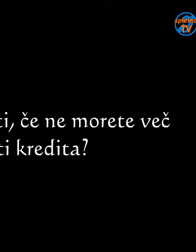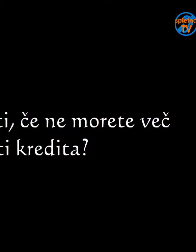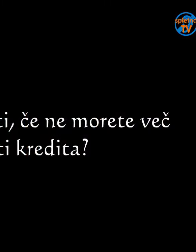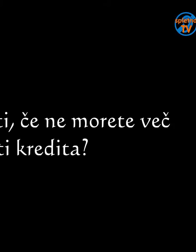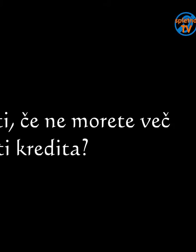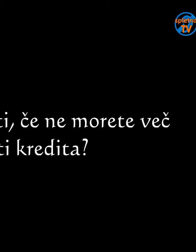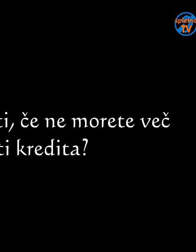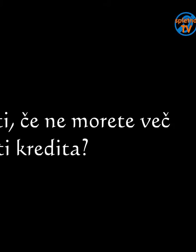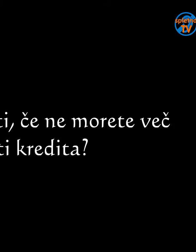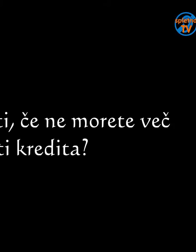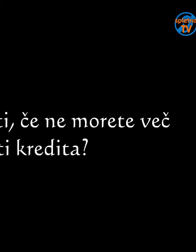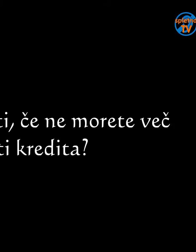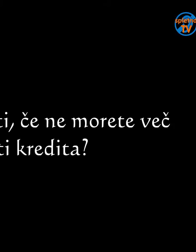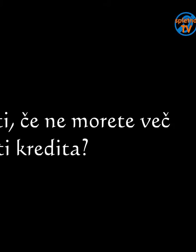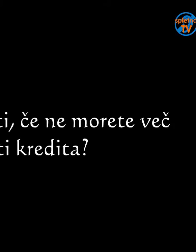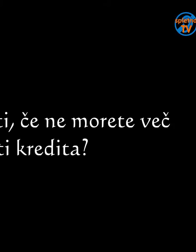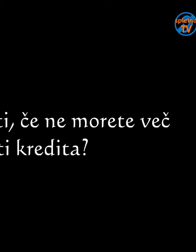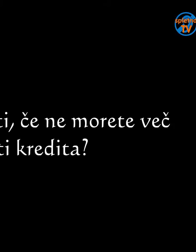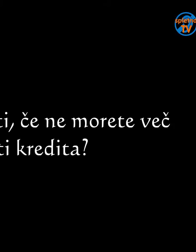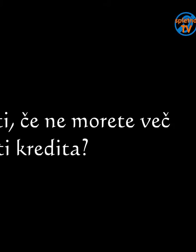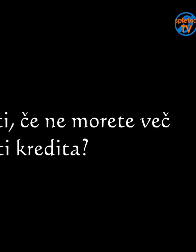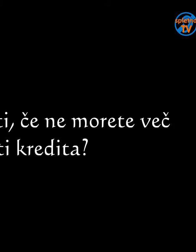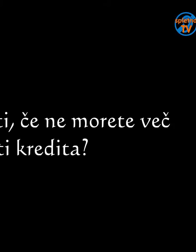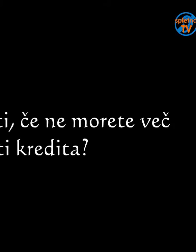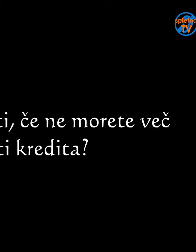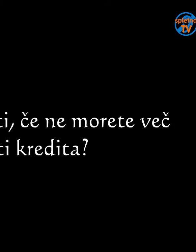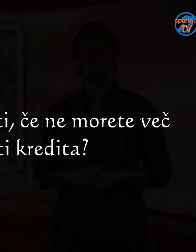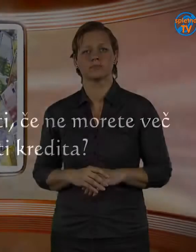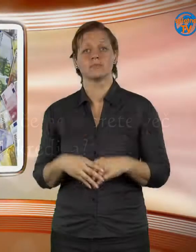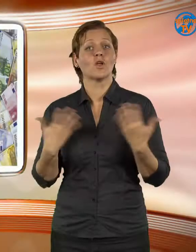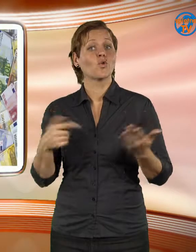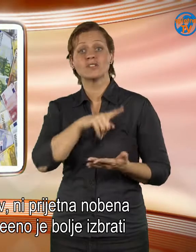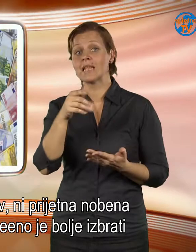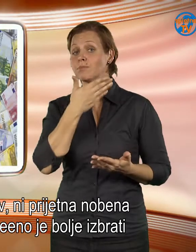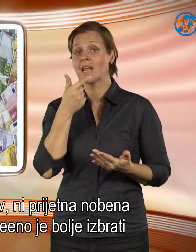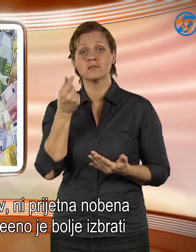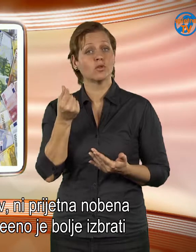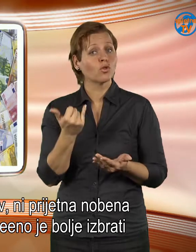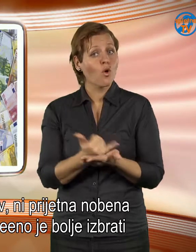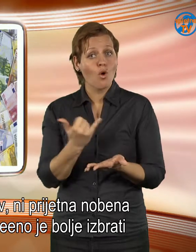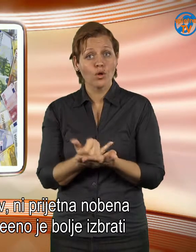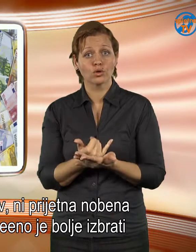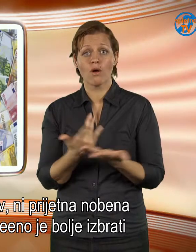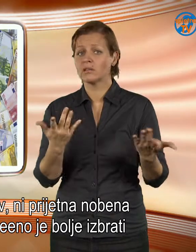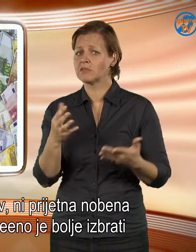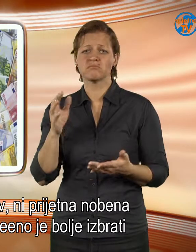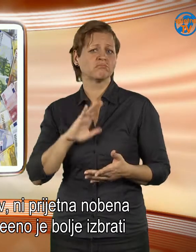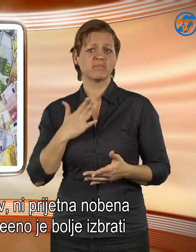Kakšne so možnosti, če ne morete več odplačevati kredita? Ko ste brez dohodkov, ni prijetna nobena